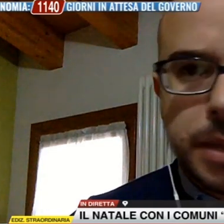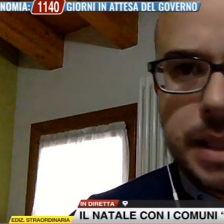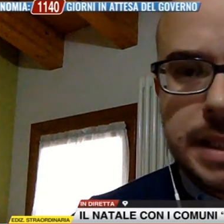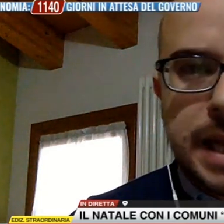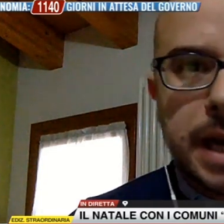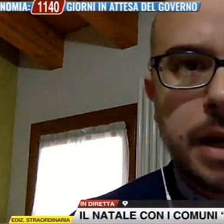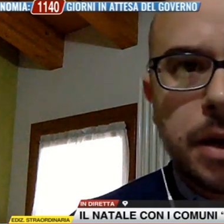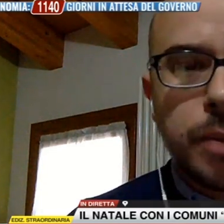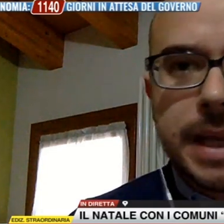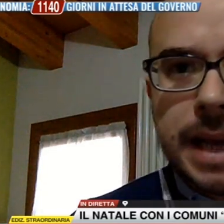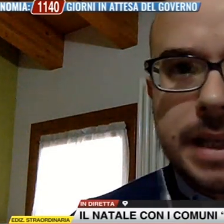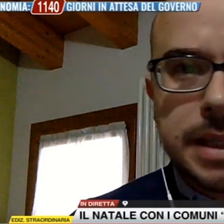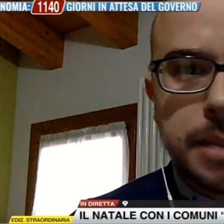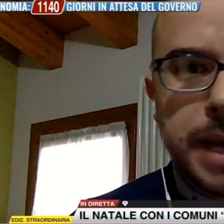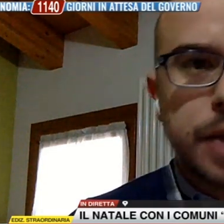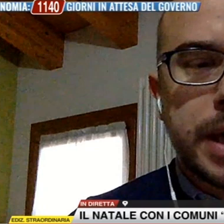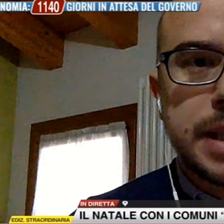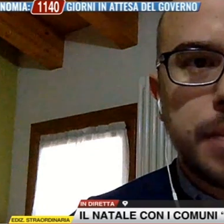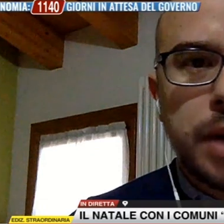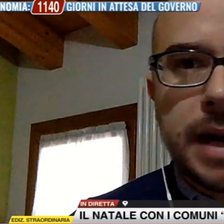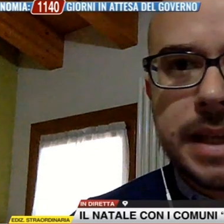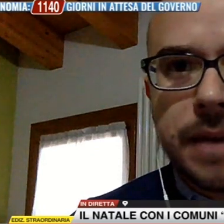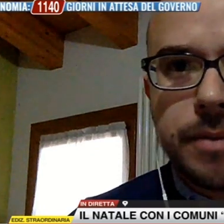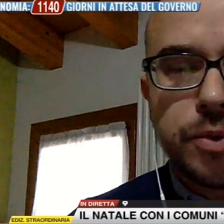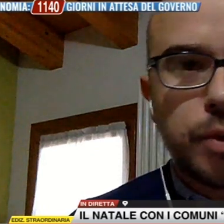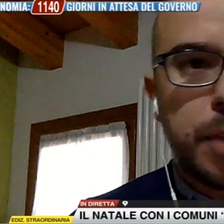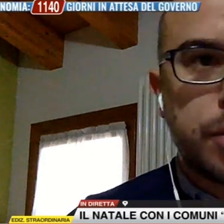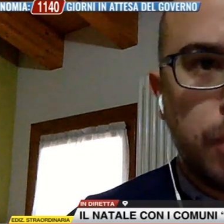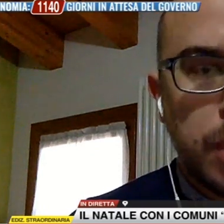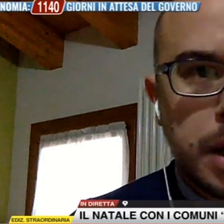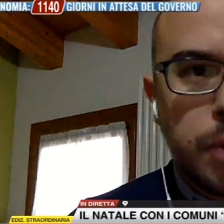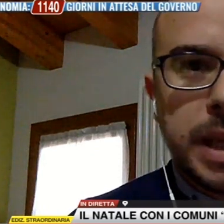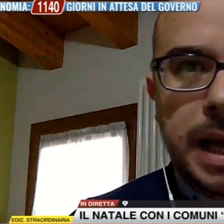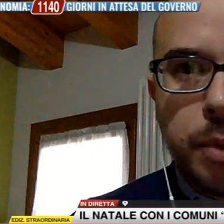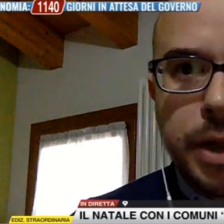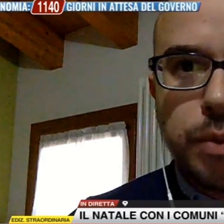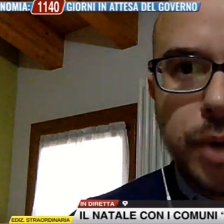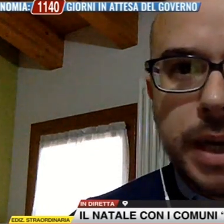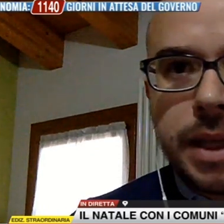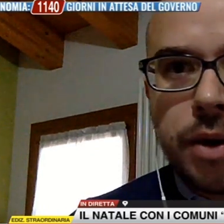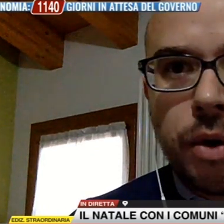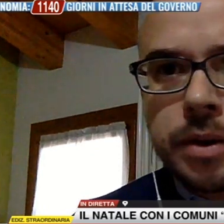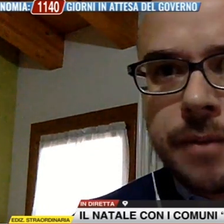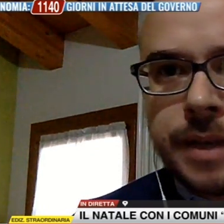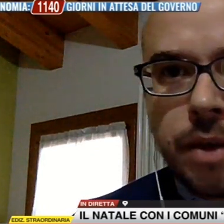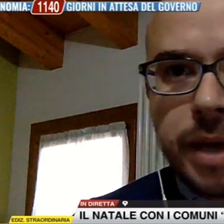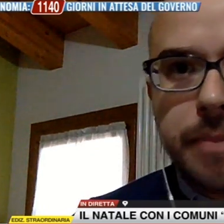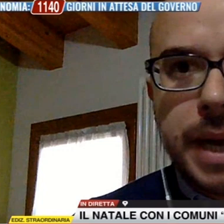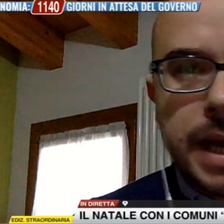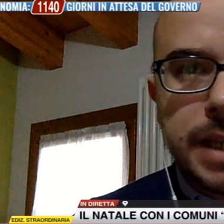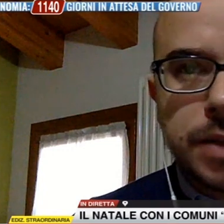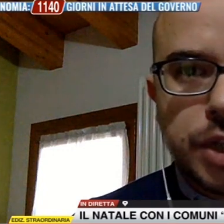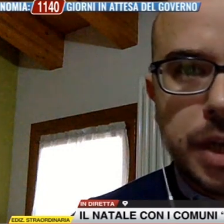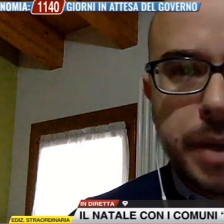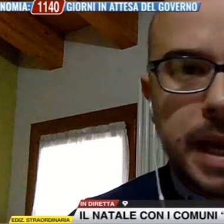anche il presidente Zaia ormai da settimane, cioè che saremo arrivati al famoso plateau, quindi al momento più critico tra fine novembre